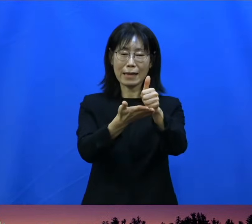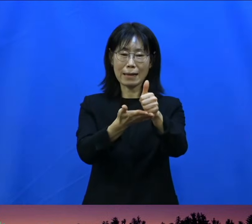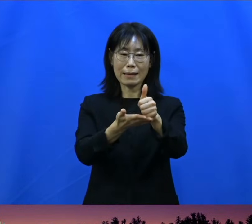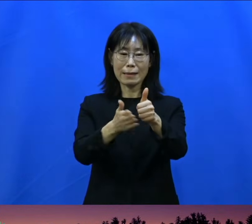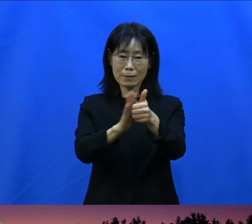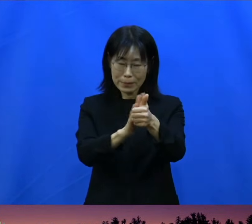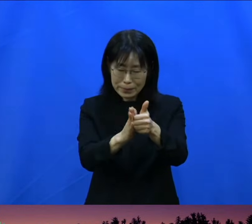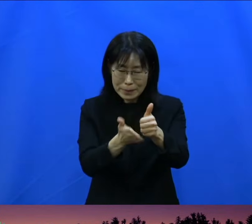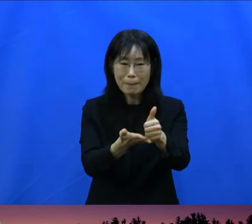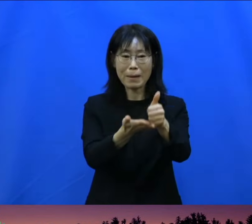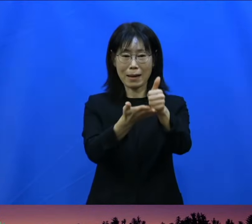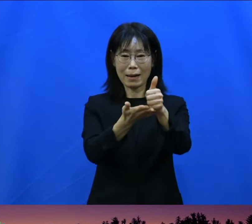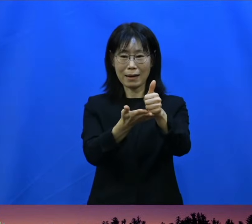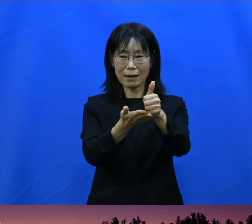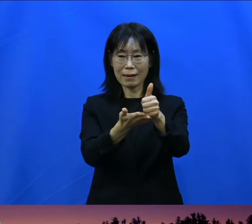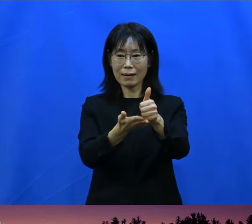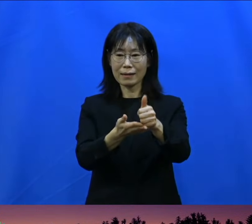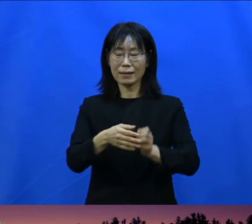욕은 너무 자연스러워.